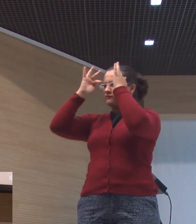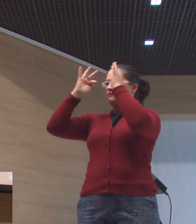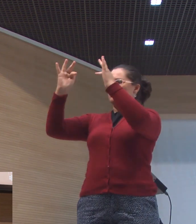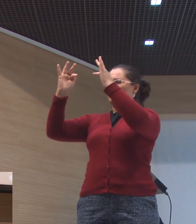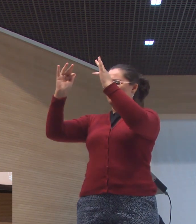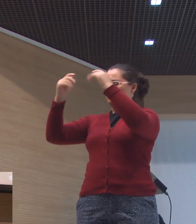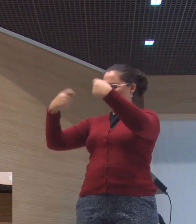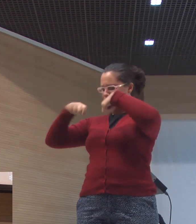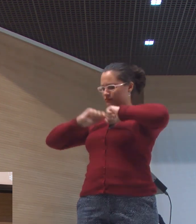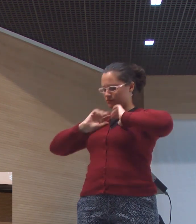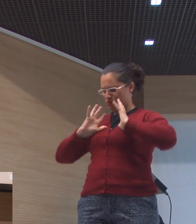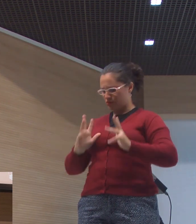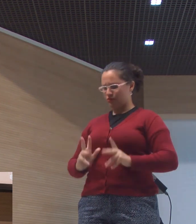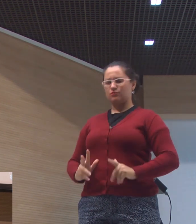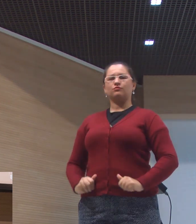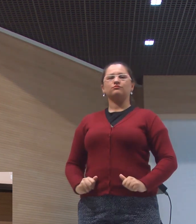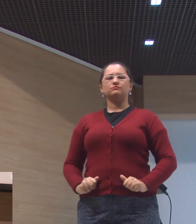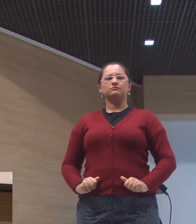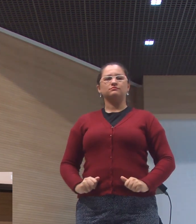de toda a injustiça.